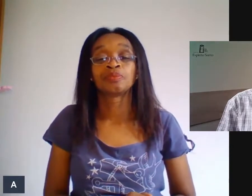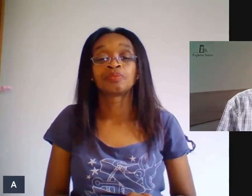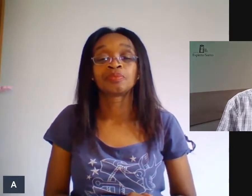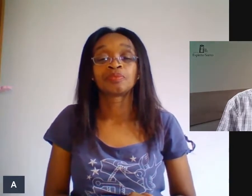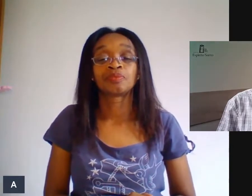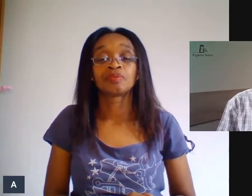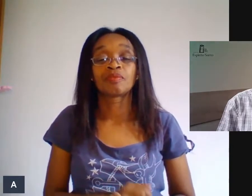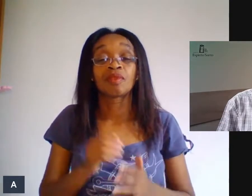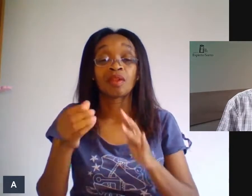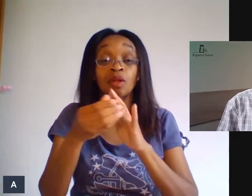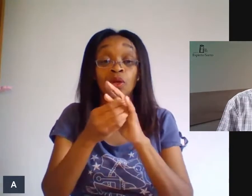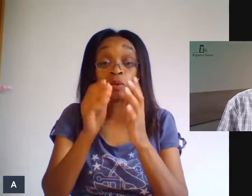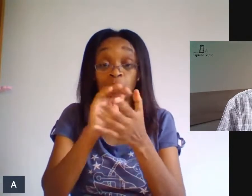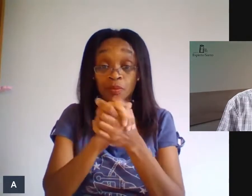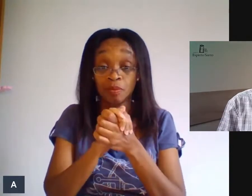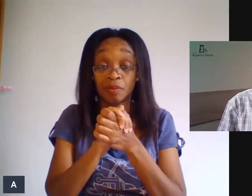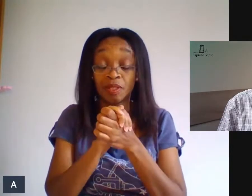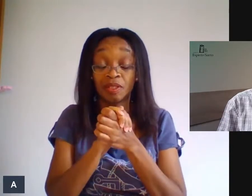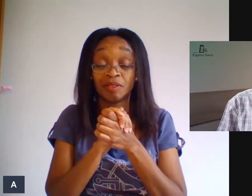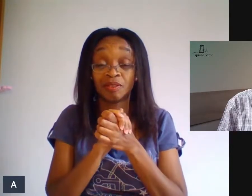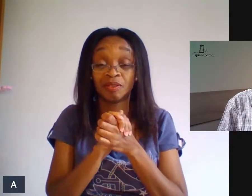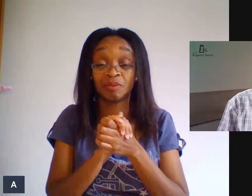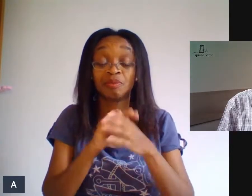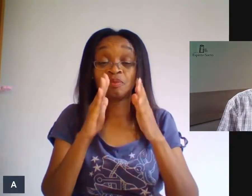O matrimônio religioso,